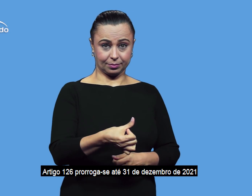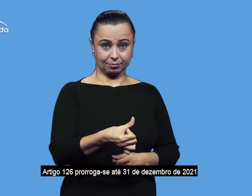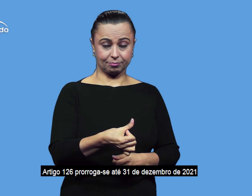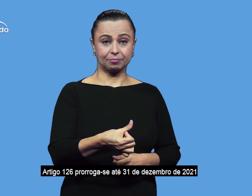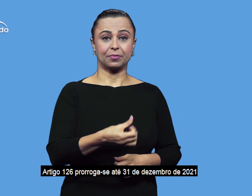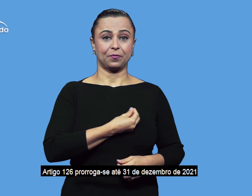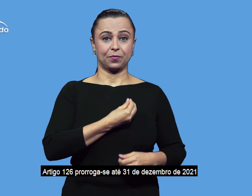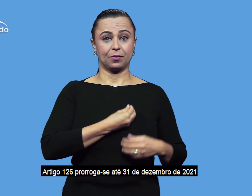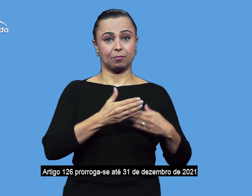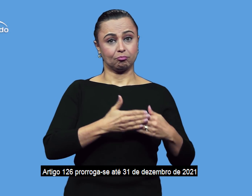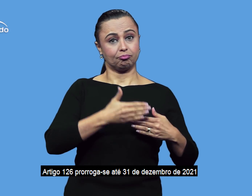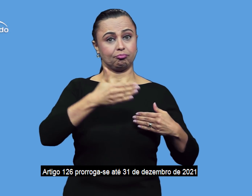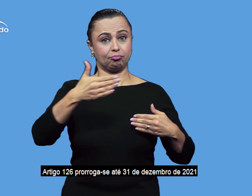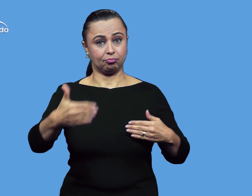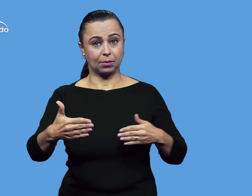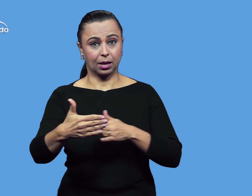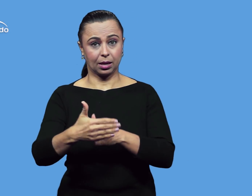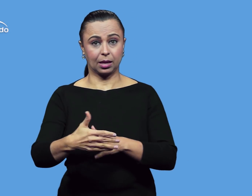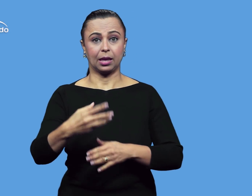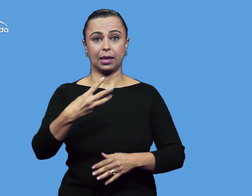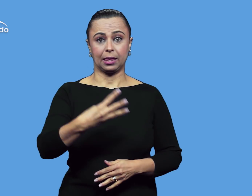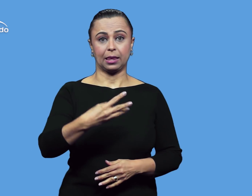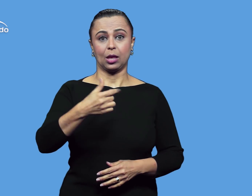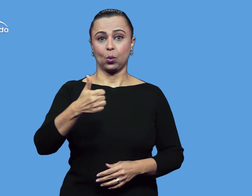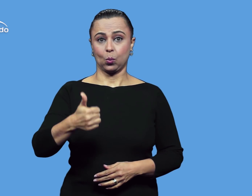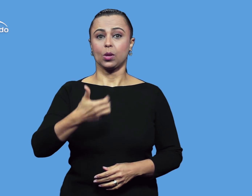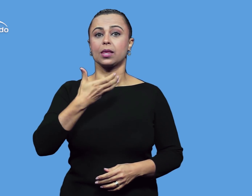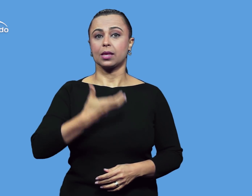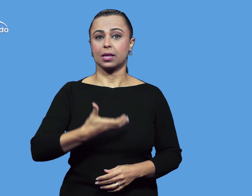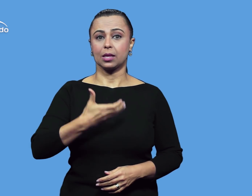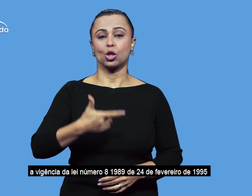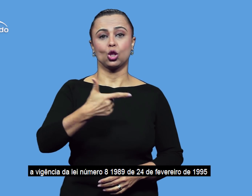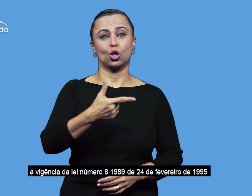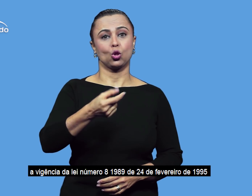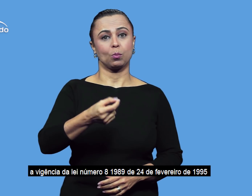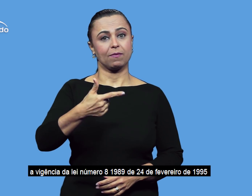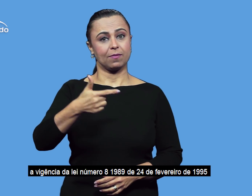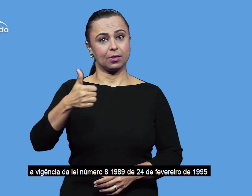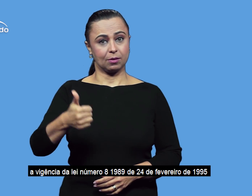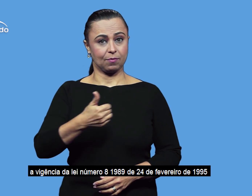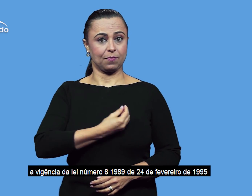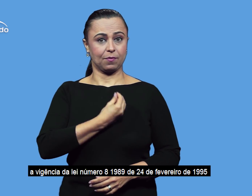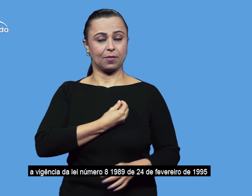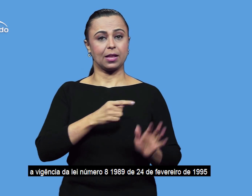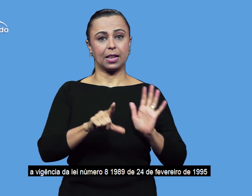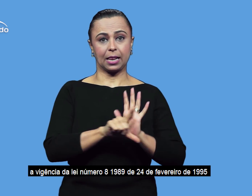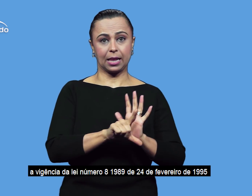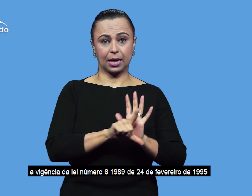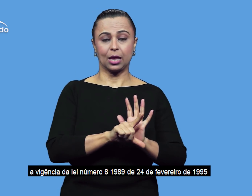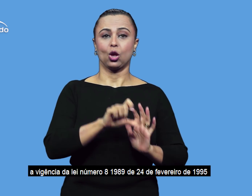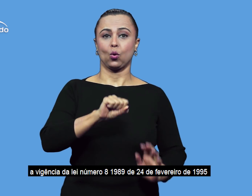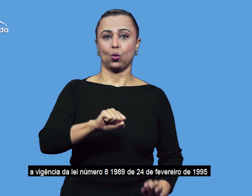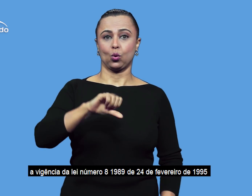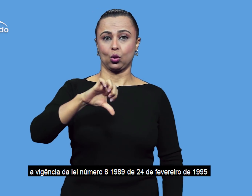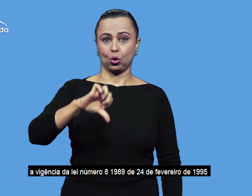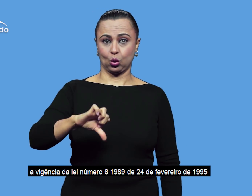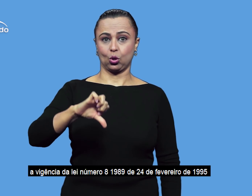até 31 de dezembro de 2021 a vigência da lei número 8 1989